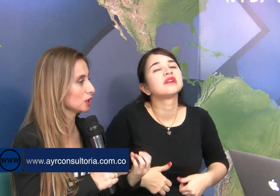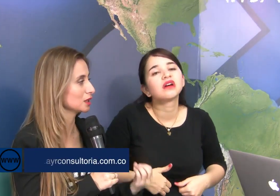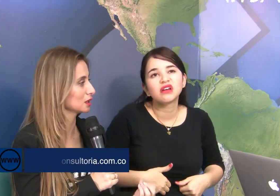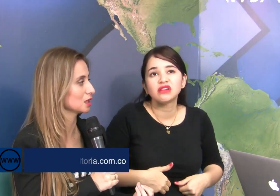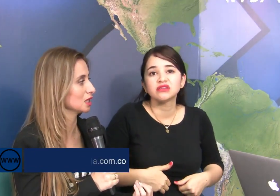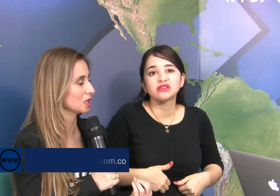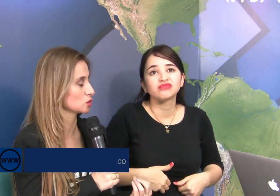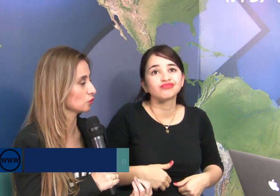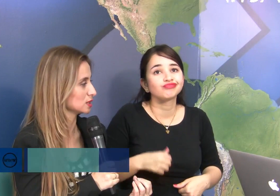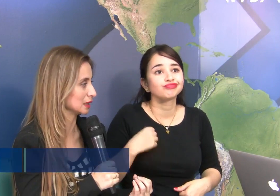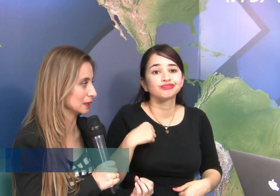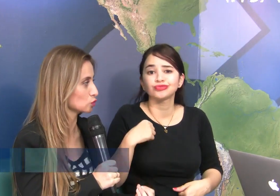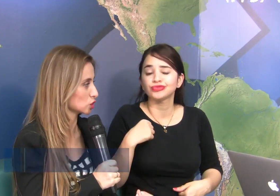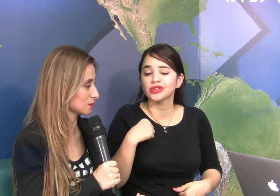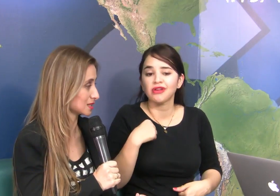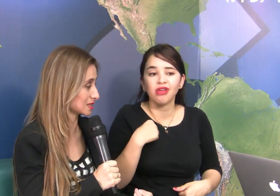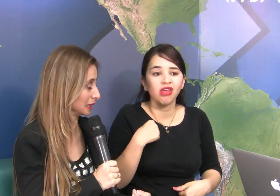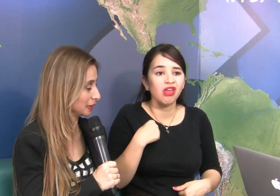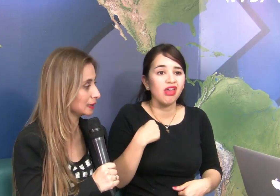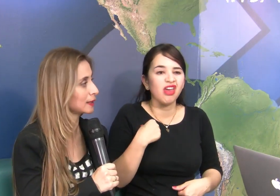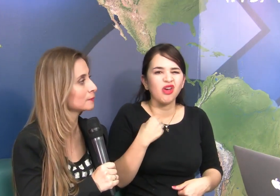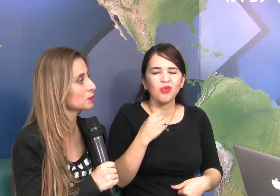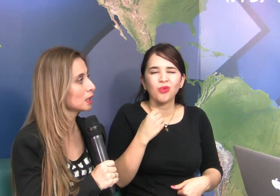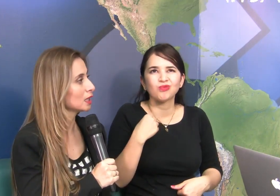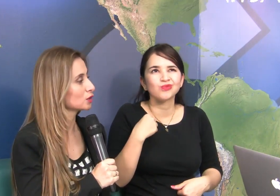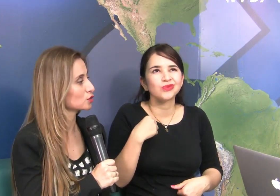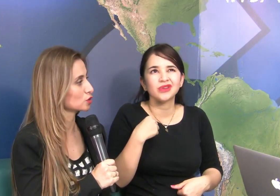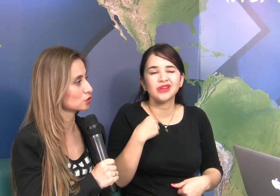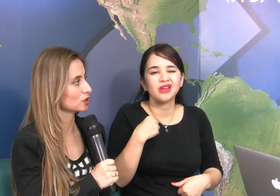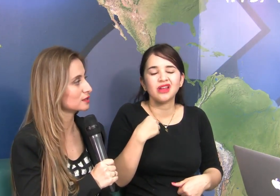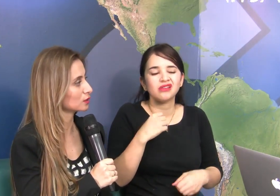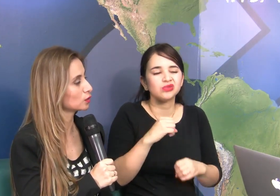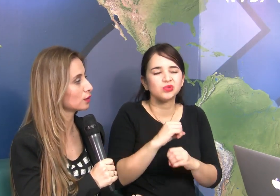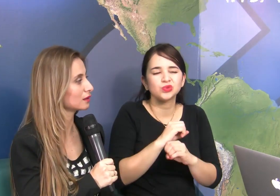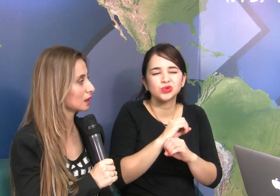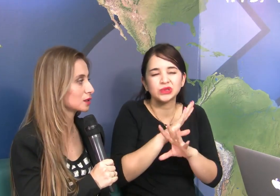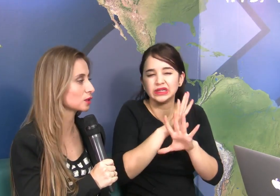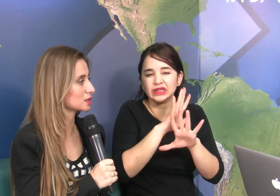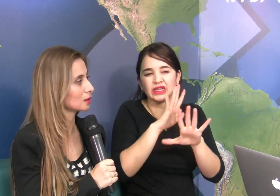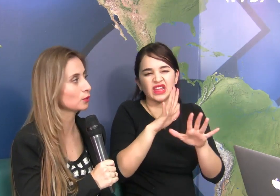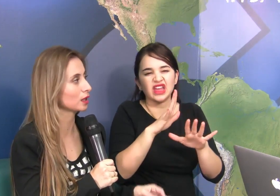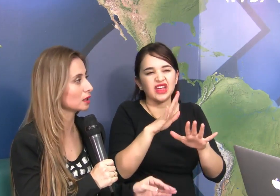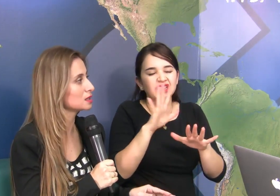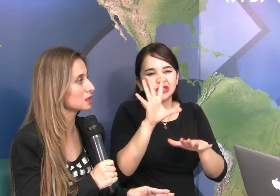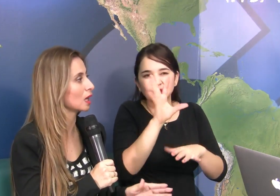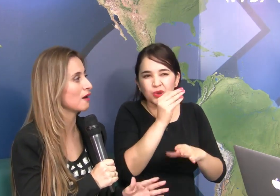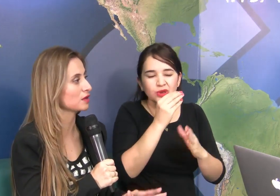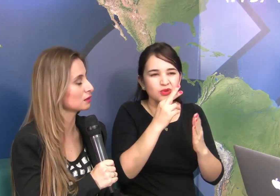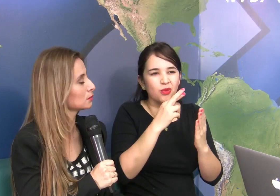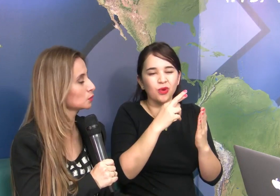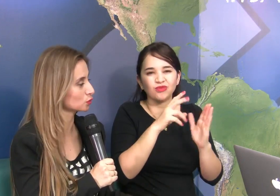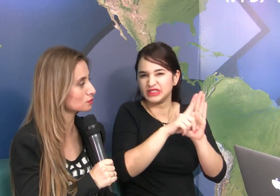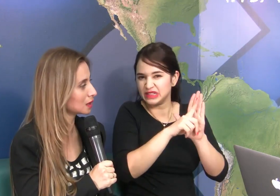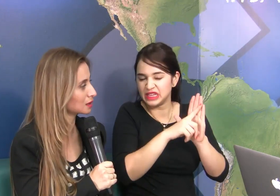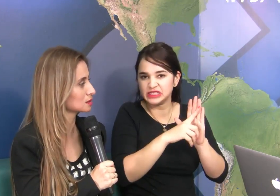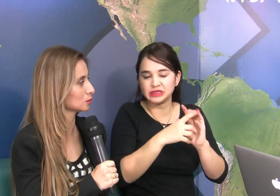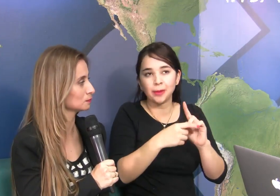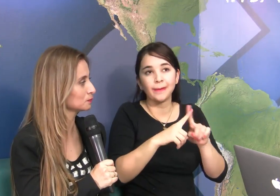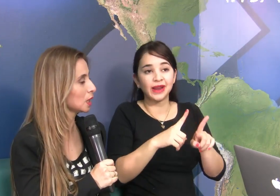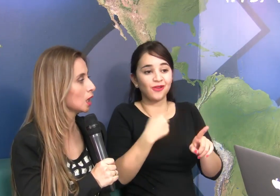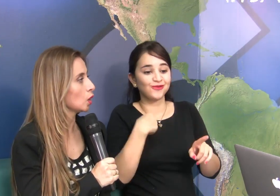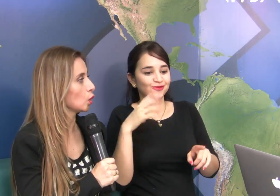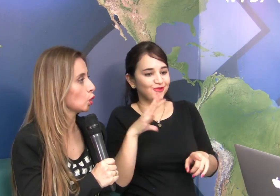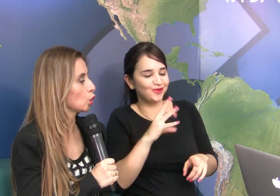no tiene la suficiente, muchas veces, claridad. Entonces nosotros, a través de una obra de teatro que se demora 15 a 20 minutos